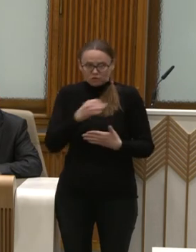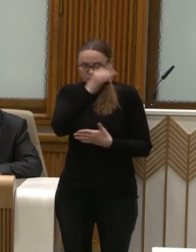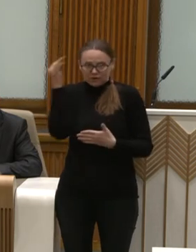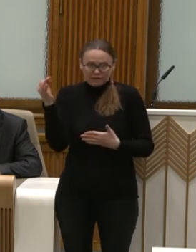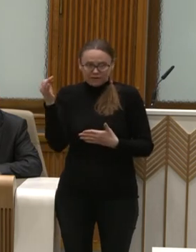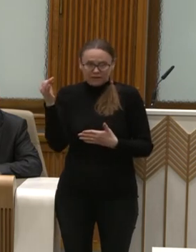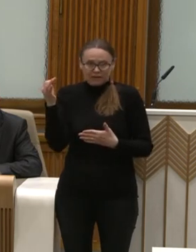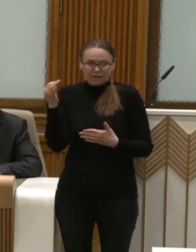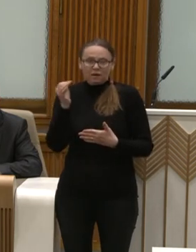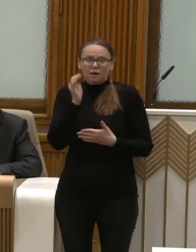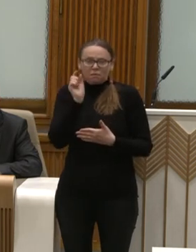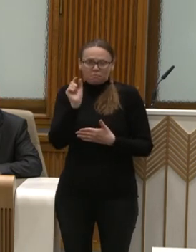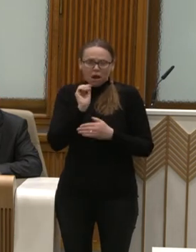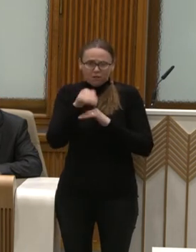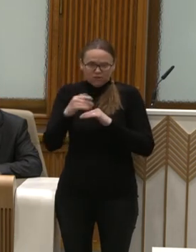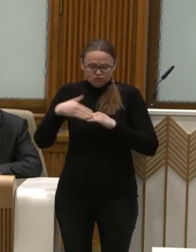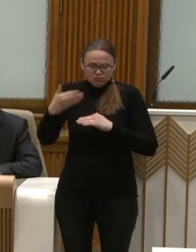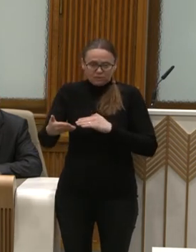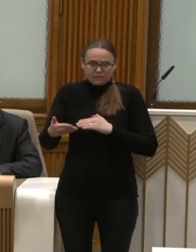tem kasneje.